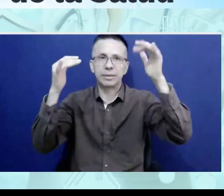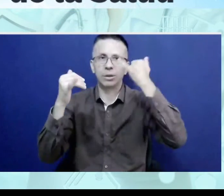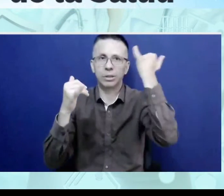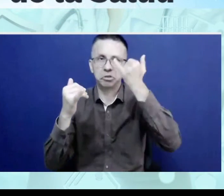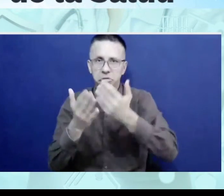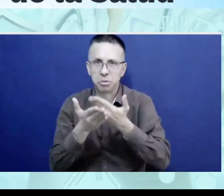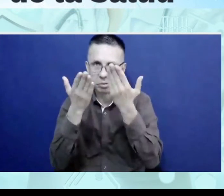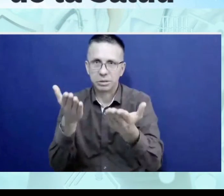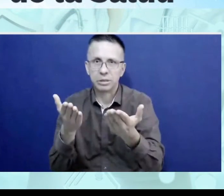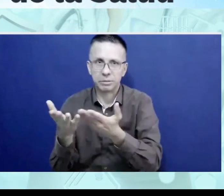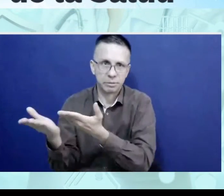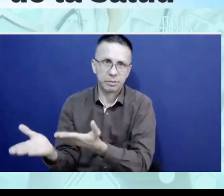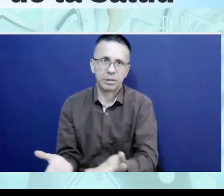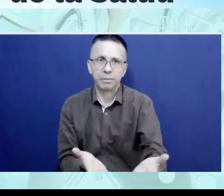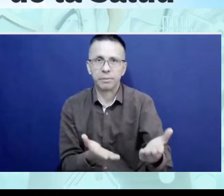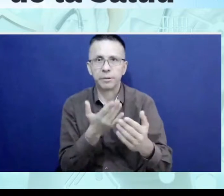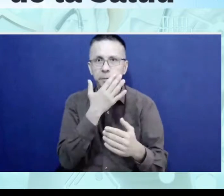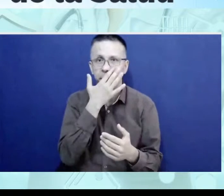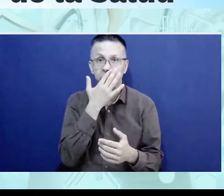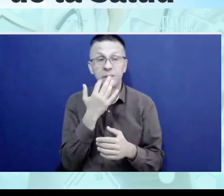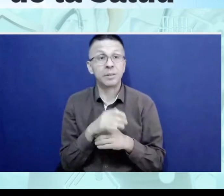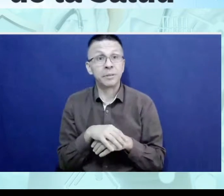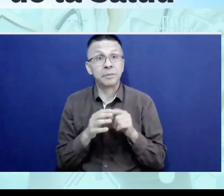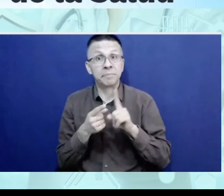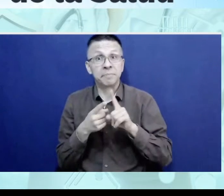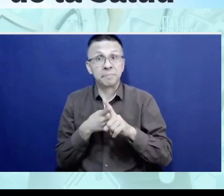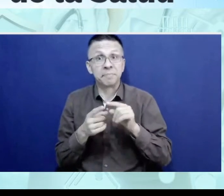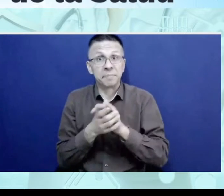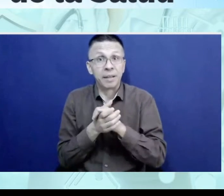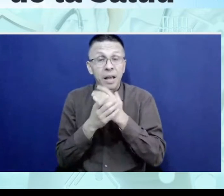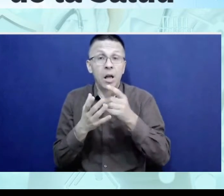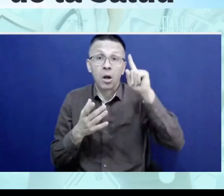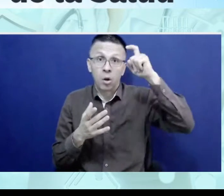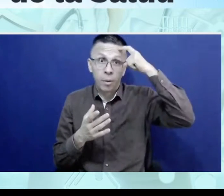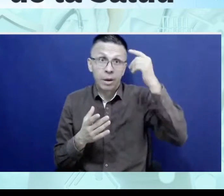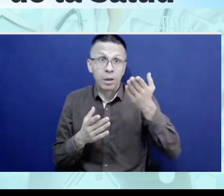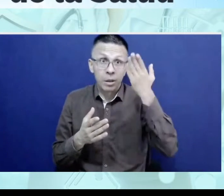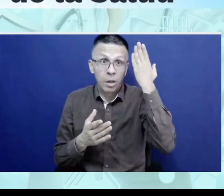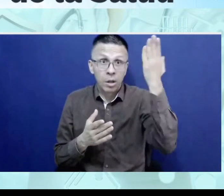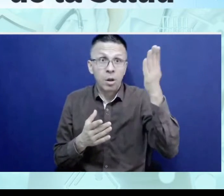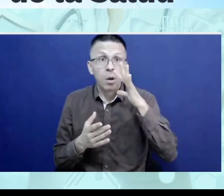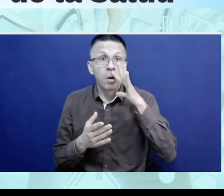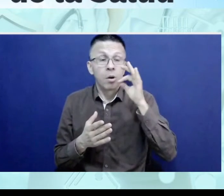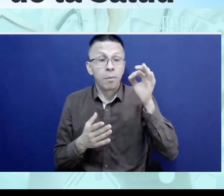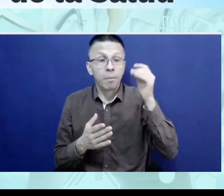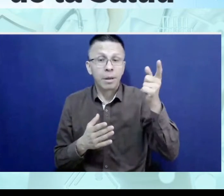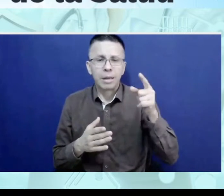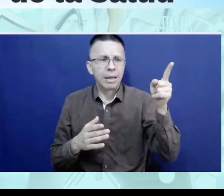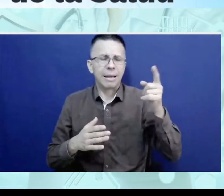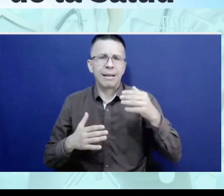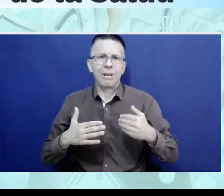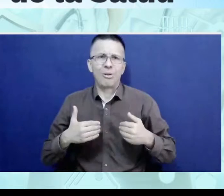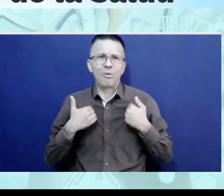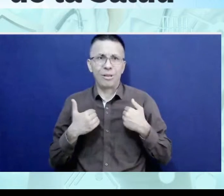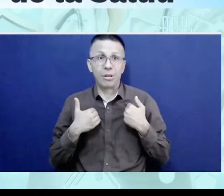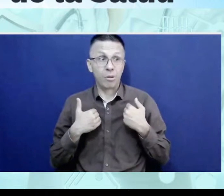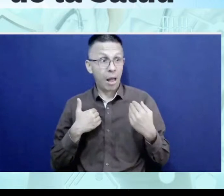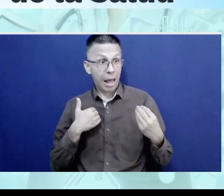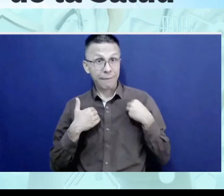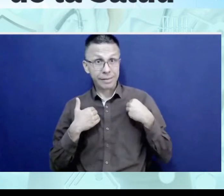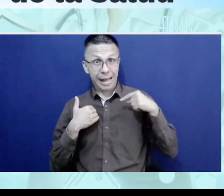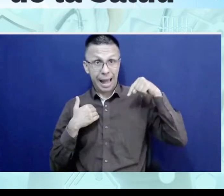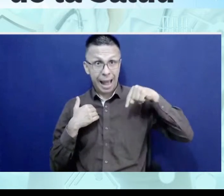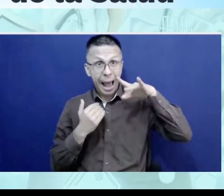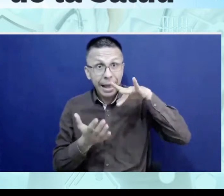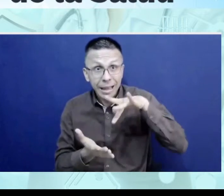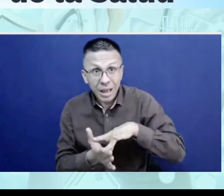días a todos. Reciban un cordial saludo. Primero que todo, un cordial saludo de nuestro gobernador, quien Está muy contento de que nos hayan invitado a compartir esta